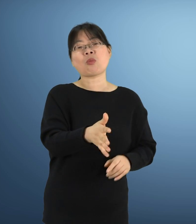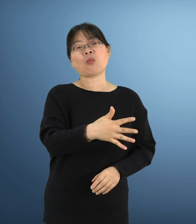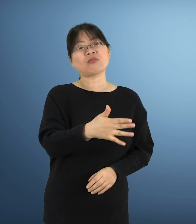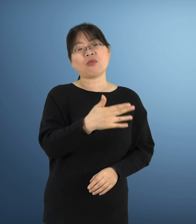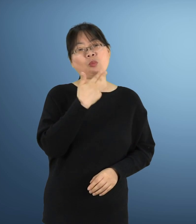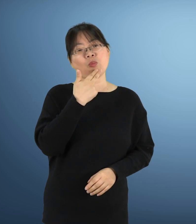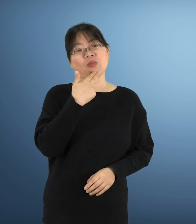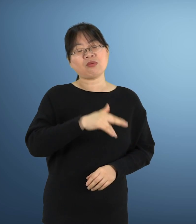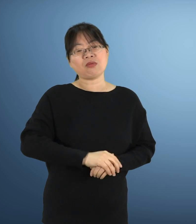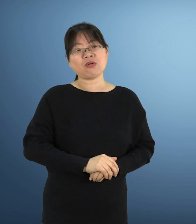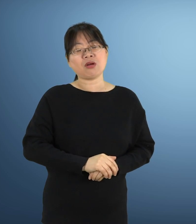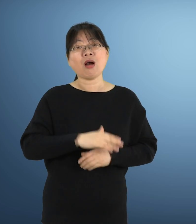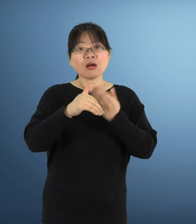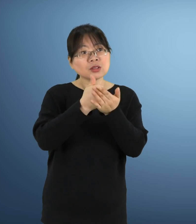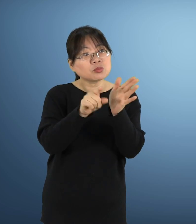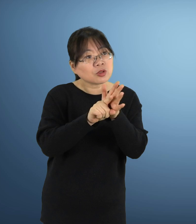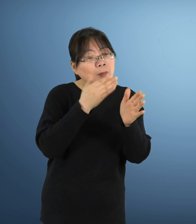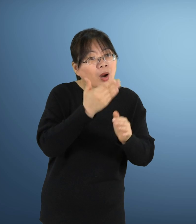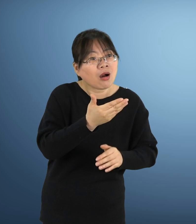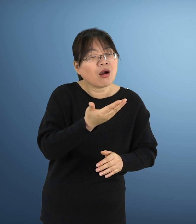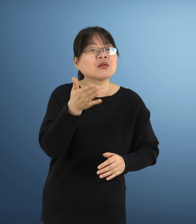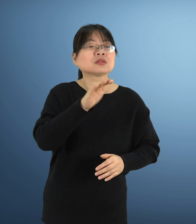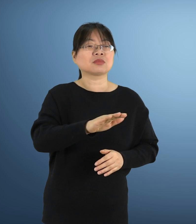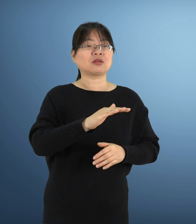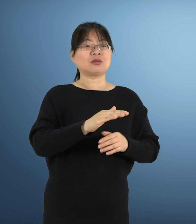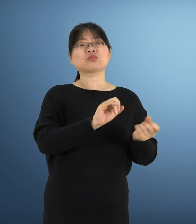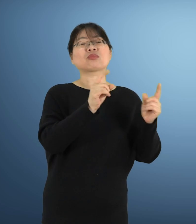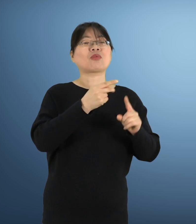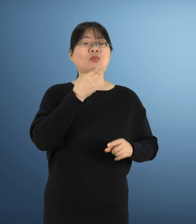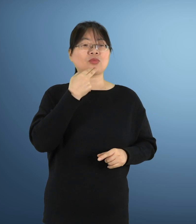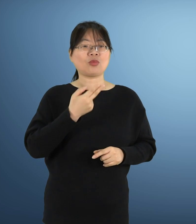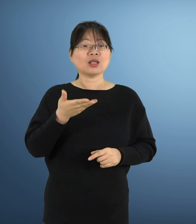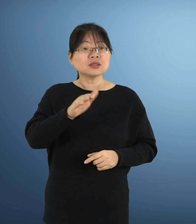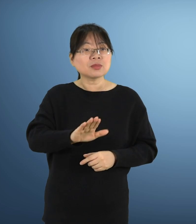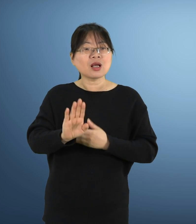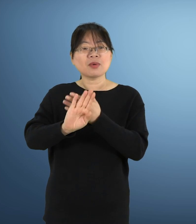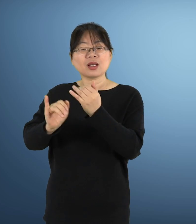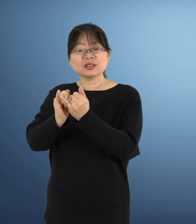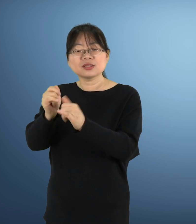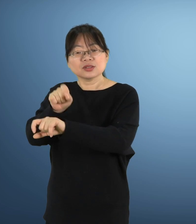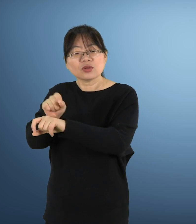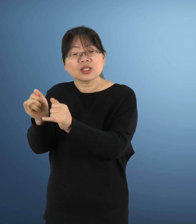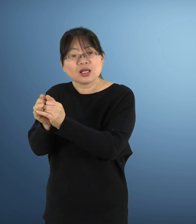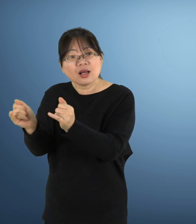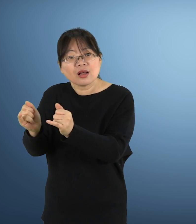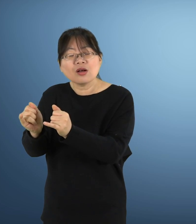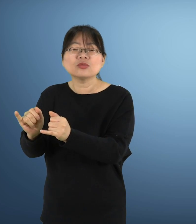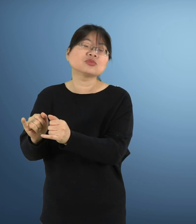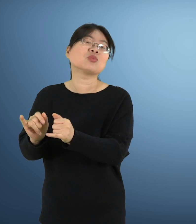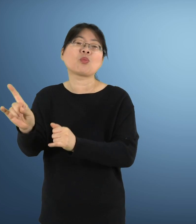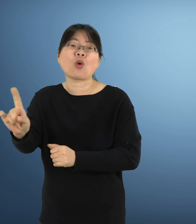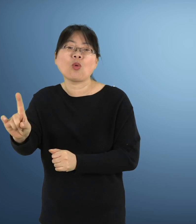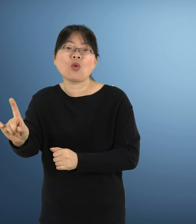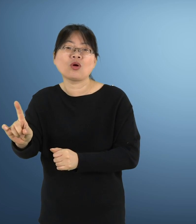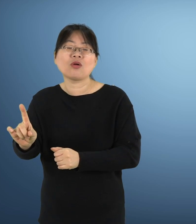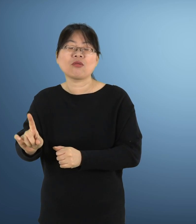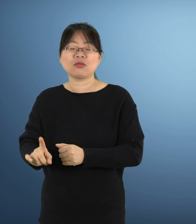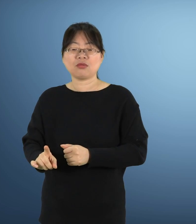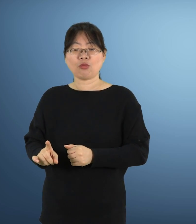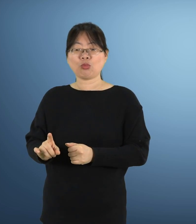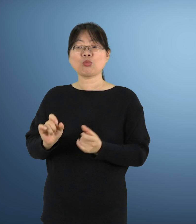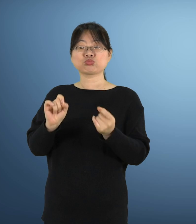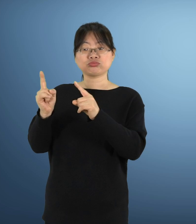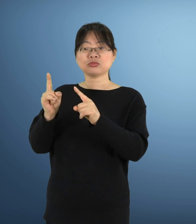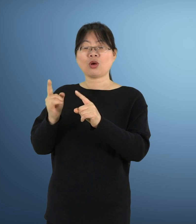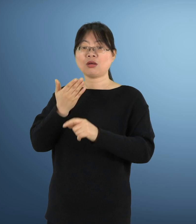부활은 없다. 그러니까 서기관과 바리새인들은 부활은 있다. 이렇게 구분해서 이해를 하시면